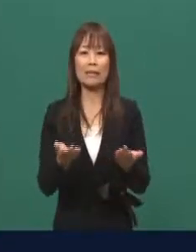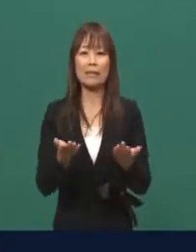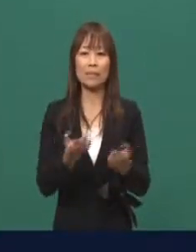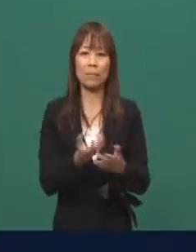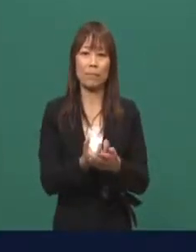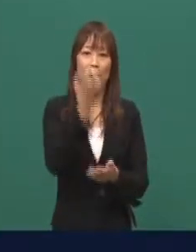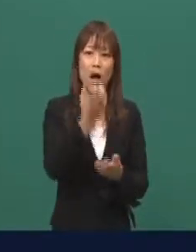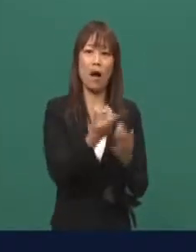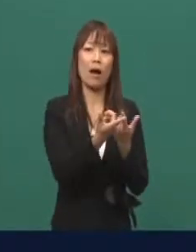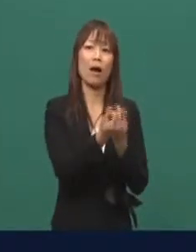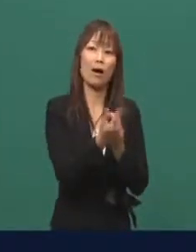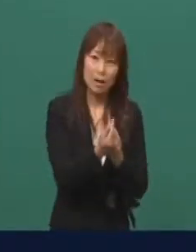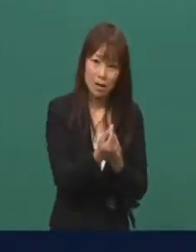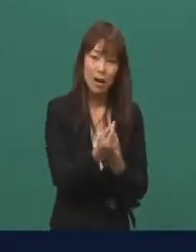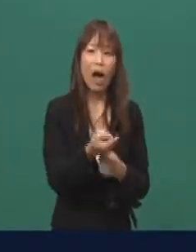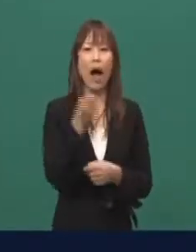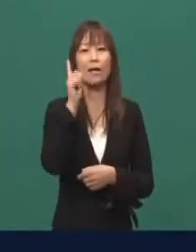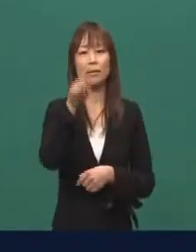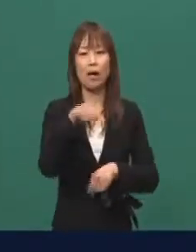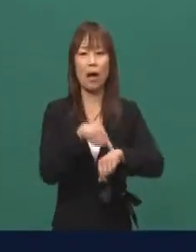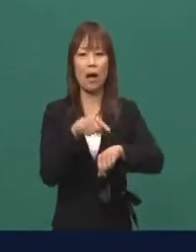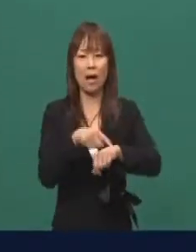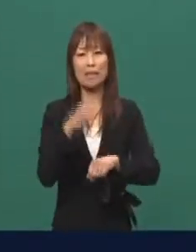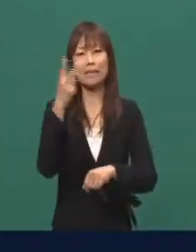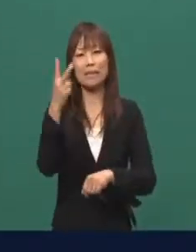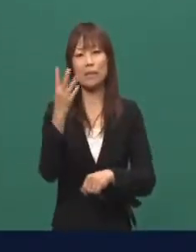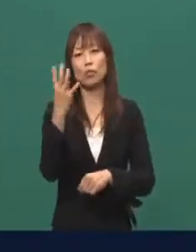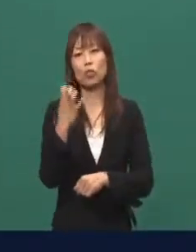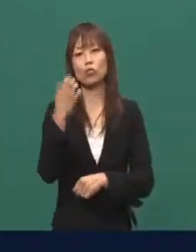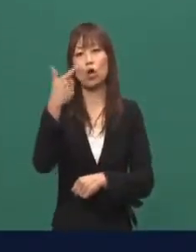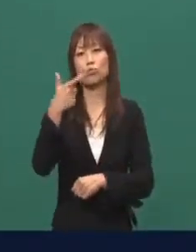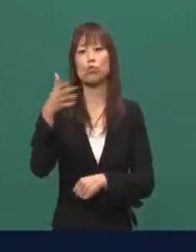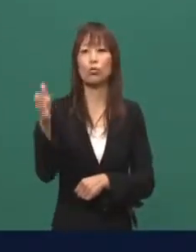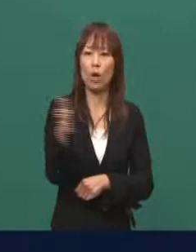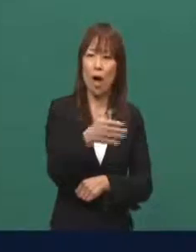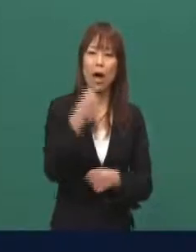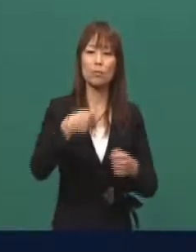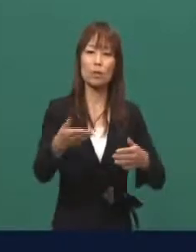地震が起こった明日の午後2時46分からは